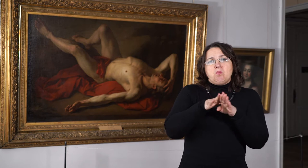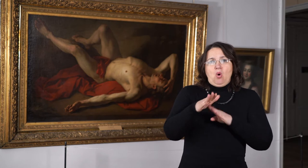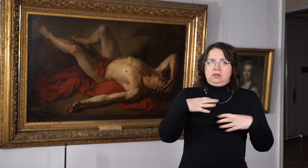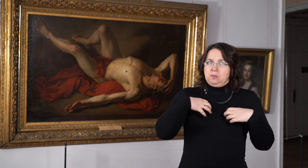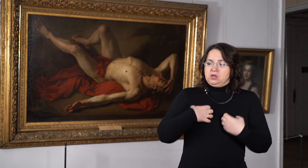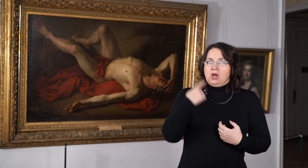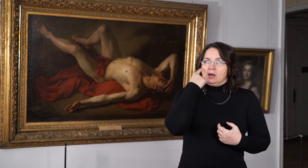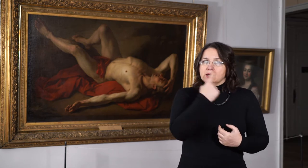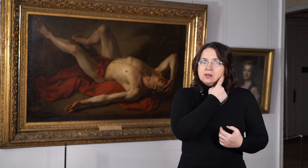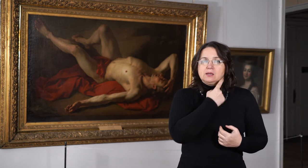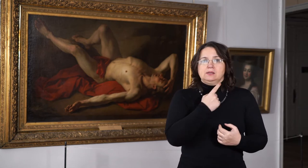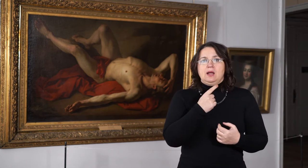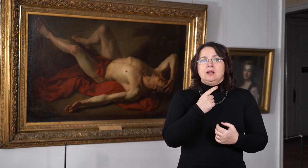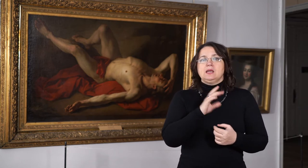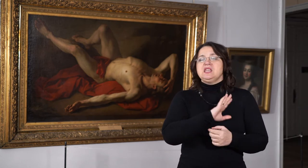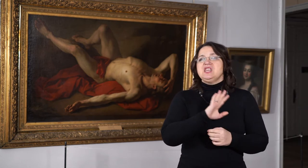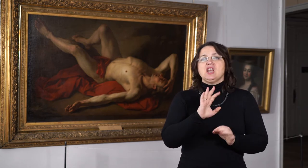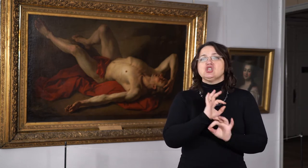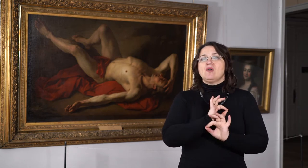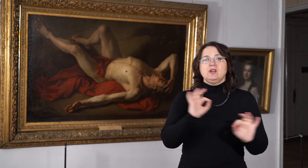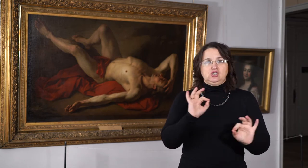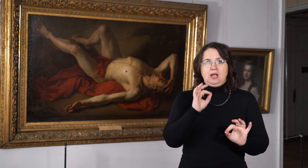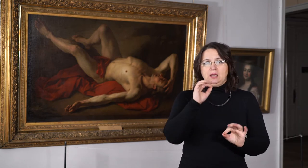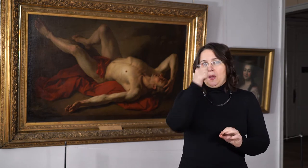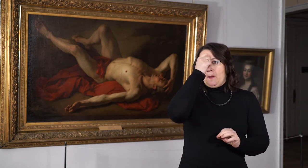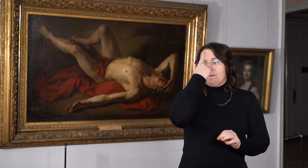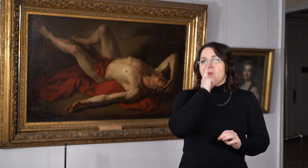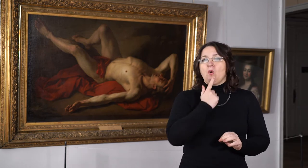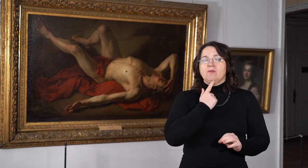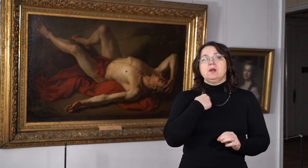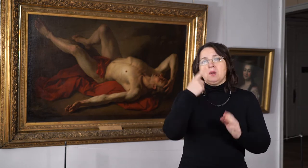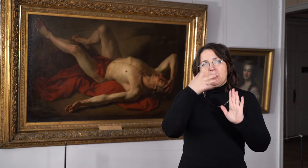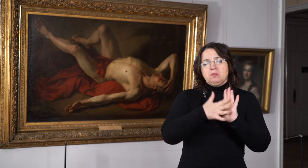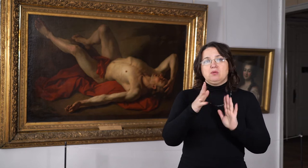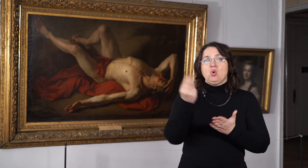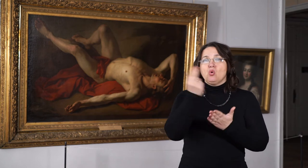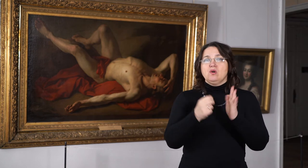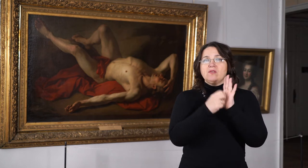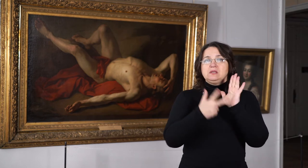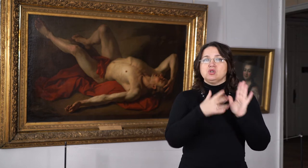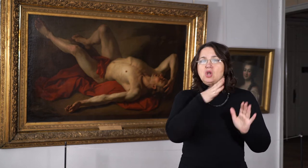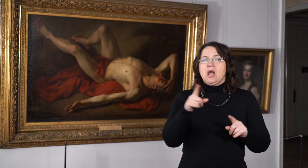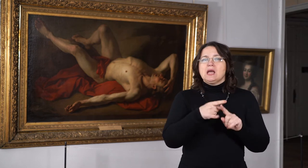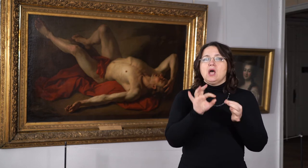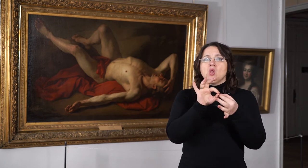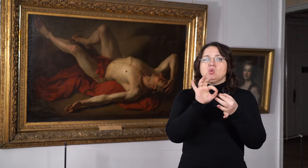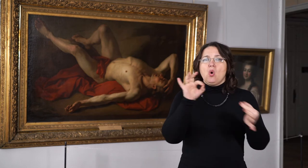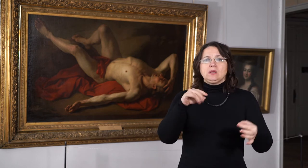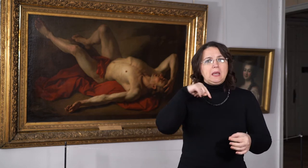несовершенный античный профиль. И понимаем, что художники XVIII столетия – это тонкие психологи, которые давали